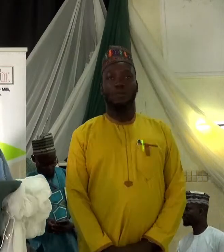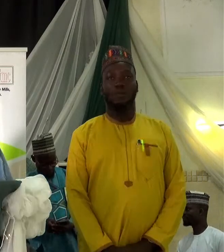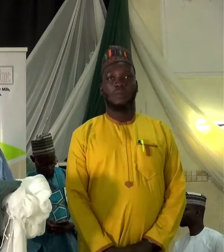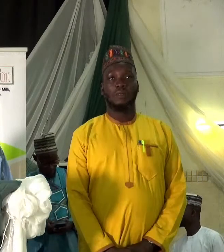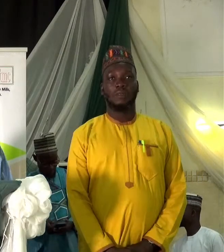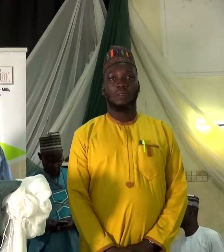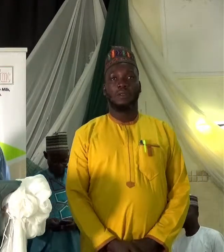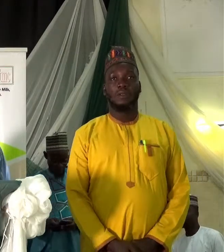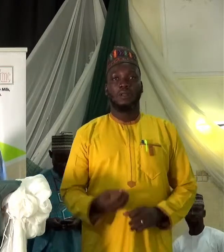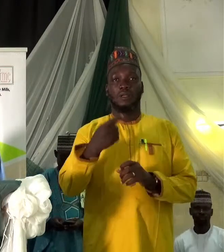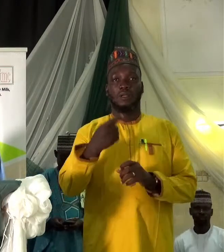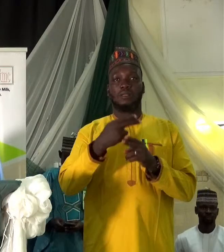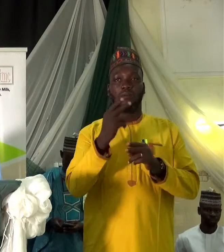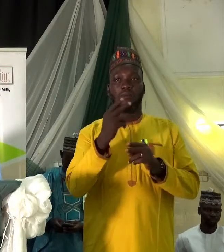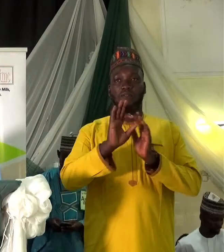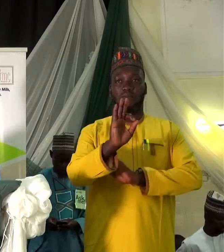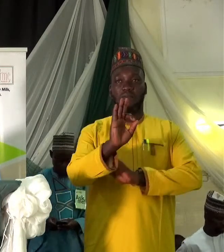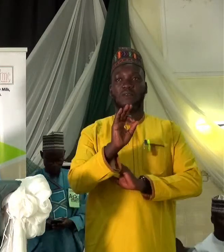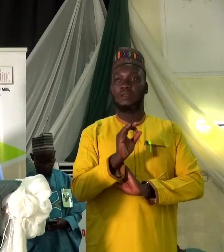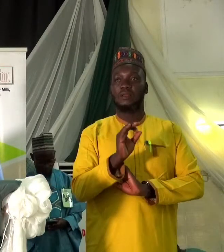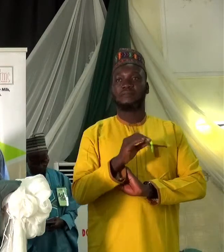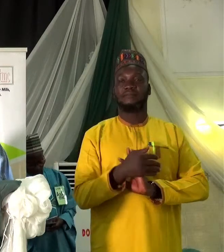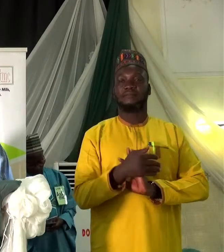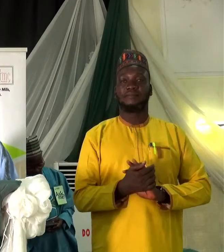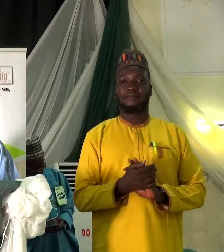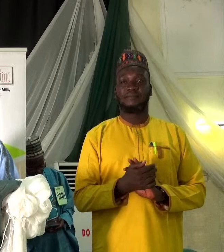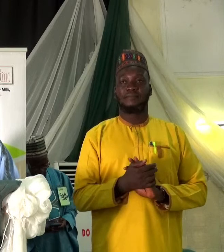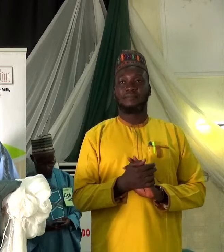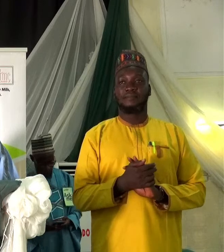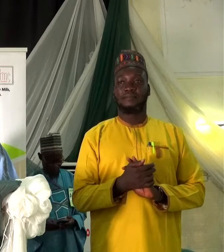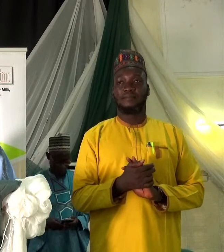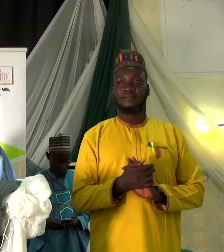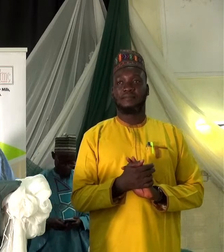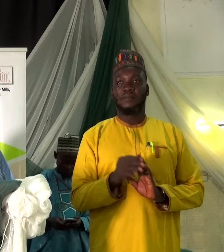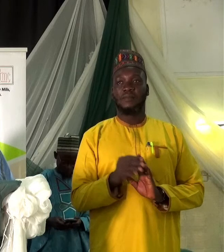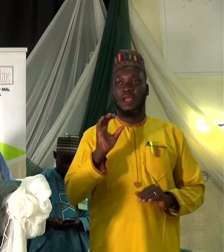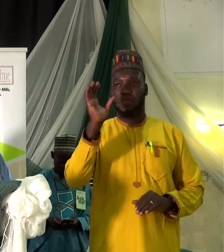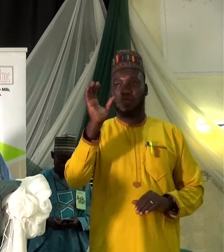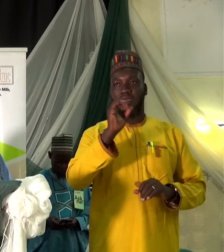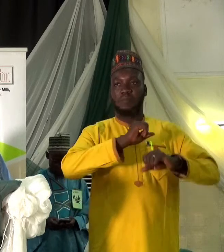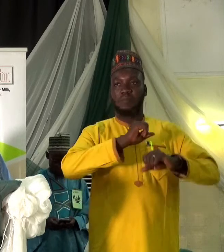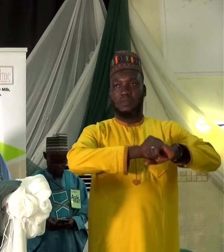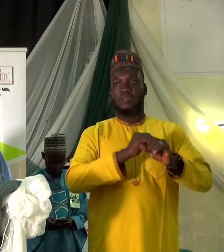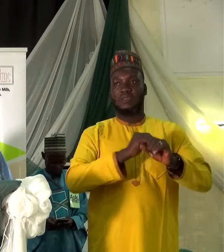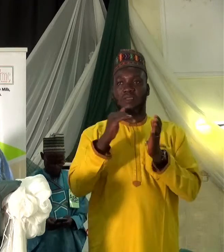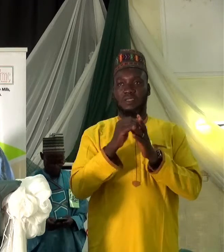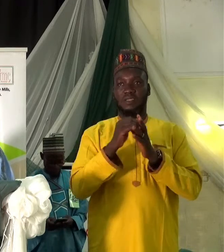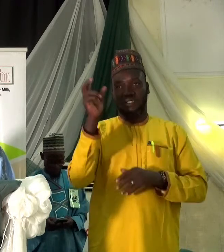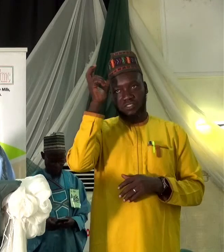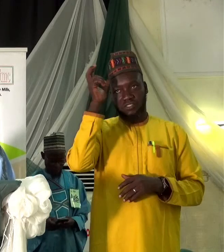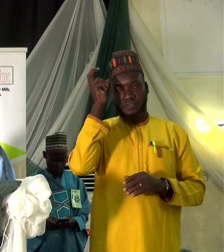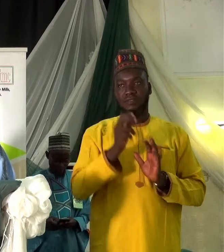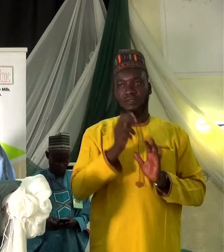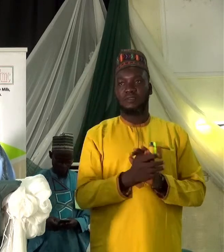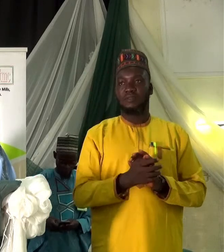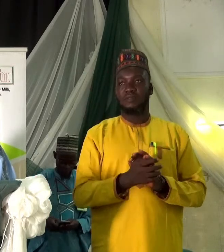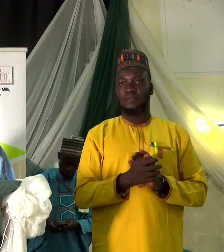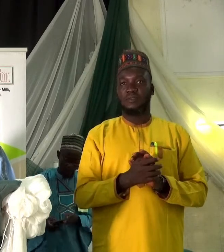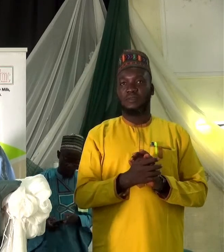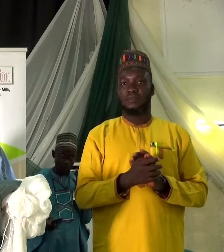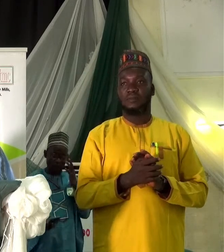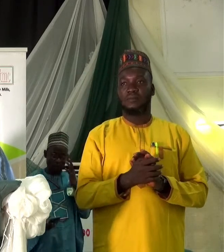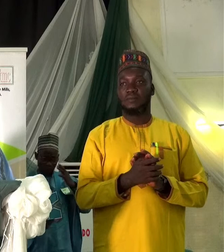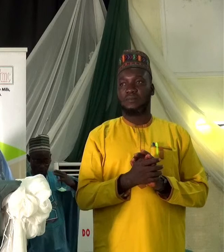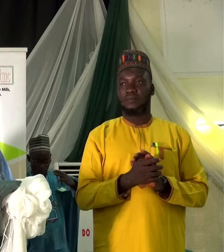أعوذ بالله من الشيطان الرجيم بسم الله الرحمن الرحيم إن الحمد لله